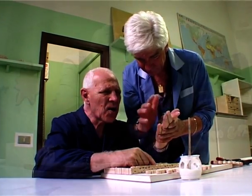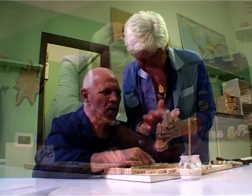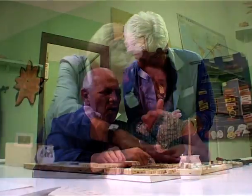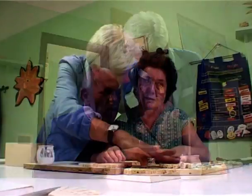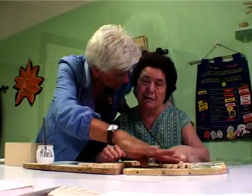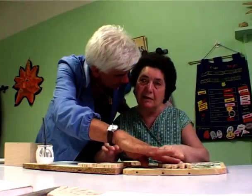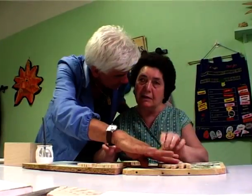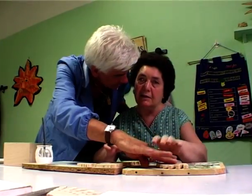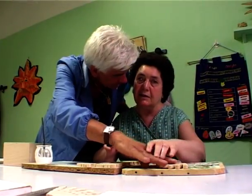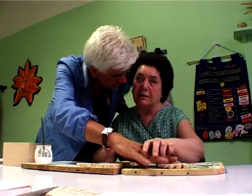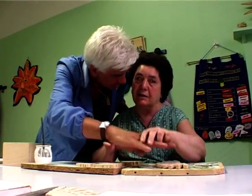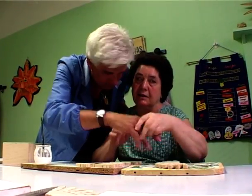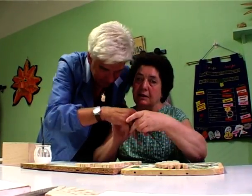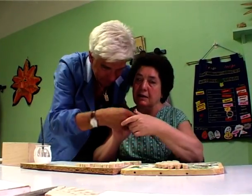le proprie abilità ed interessi.